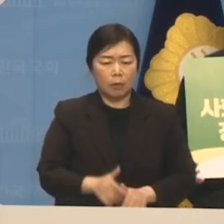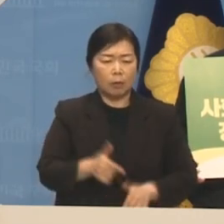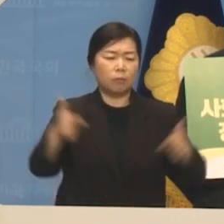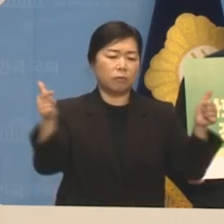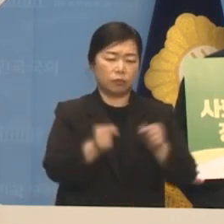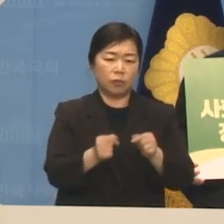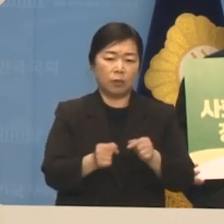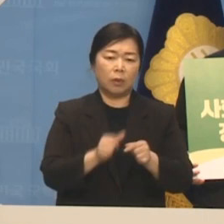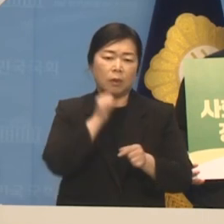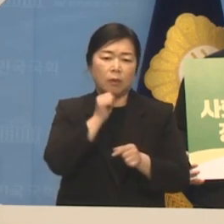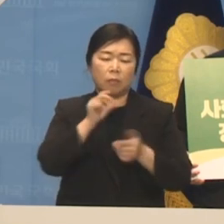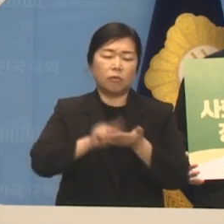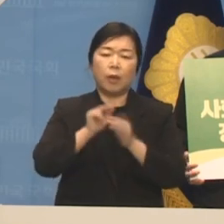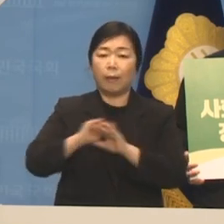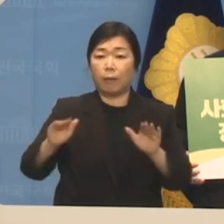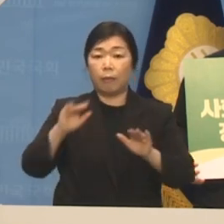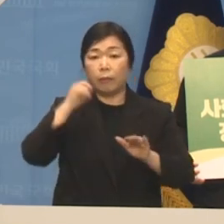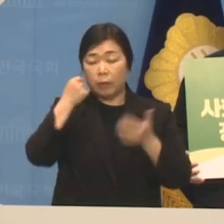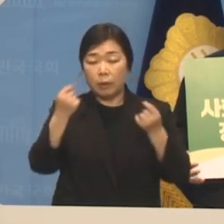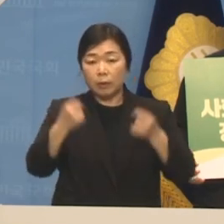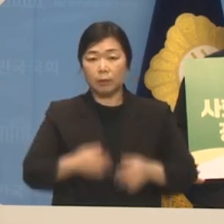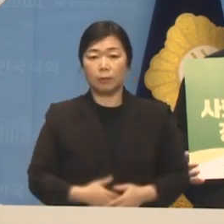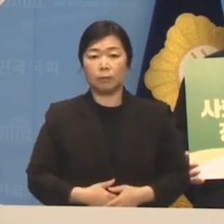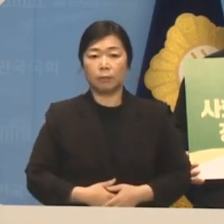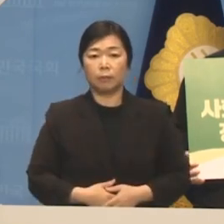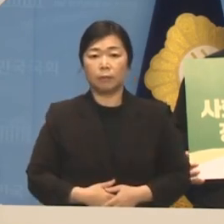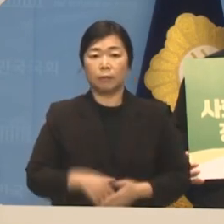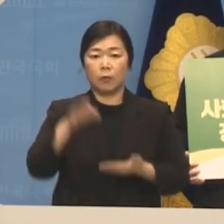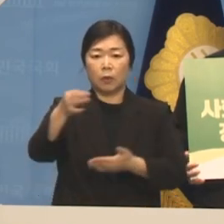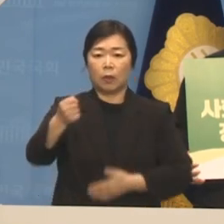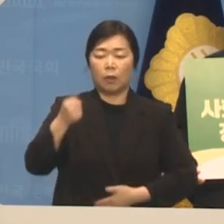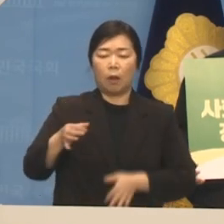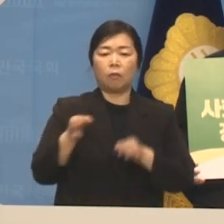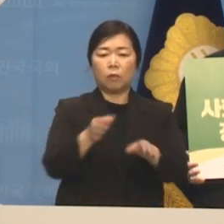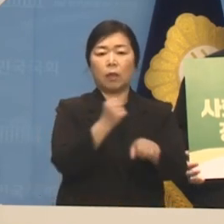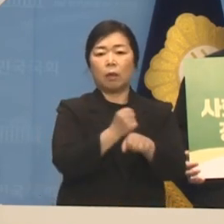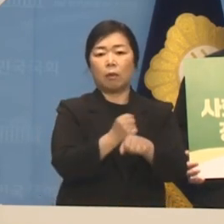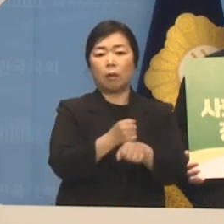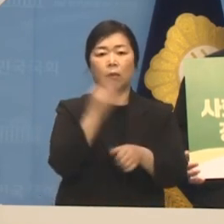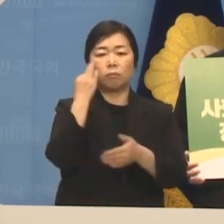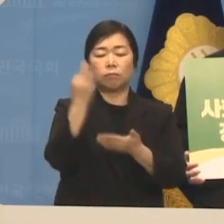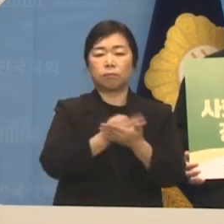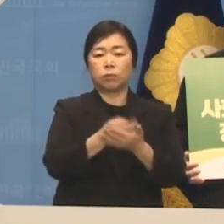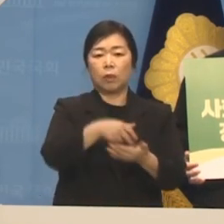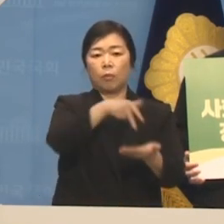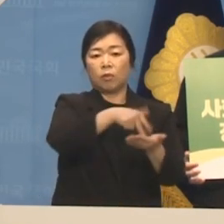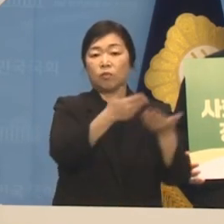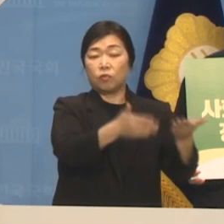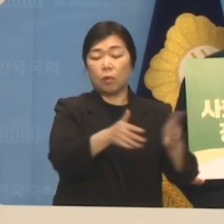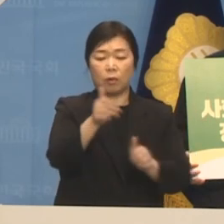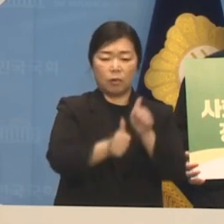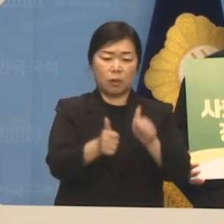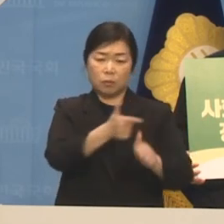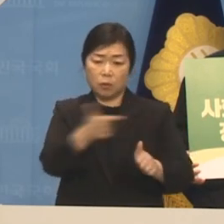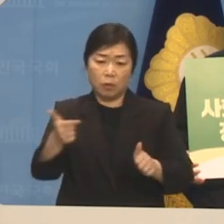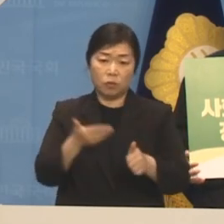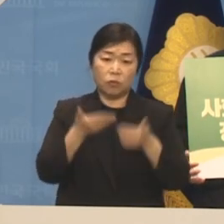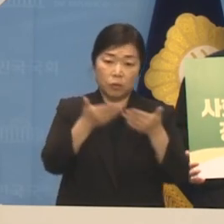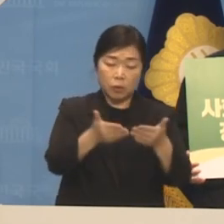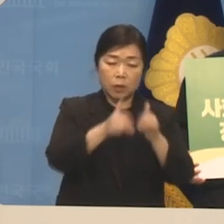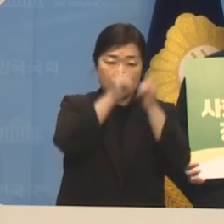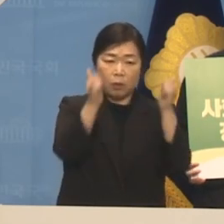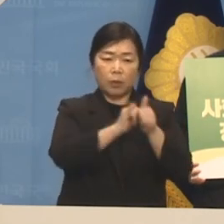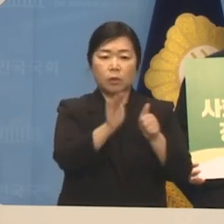해결할 수 없습니다. 거대 자본에 투자하여 이윤을 보장하고 경쟁을 심화하는 사회서비스의 고도화